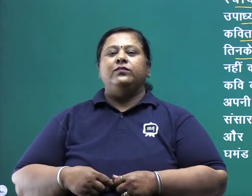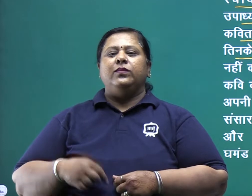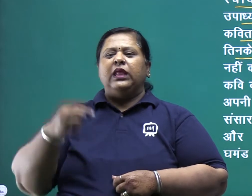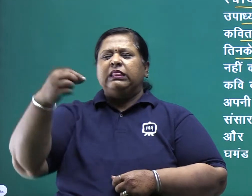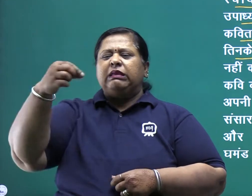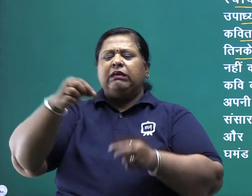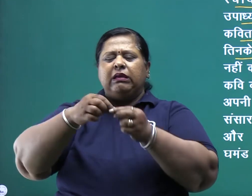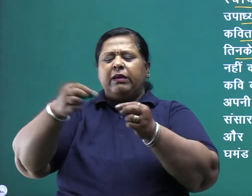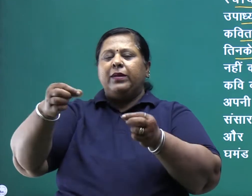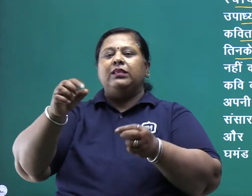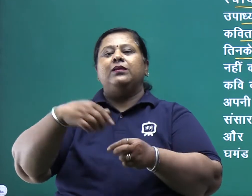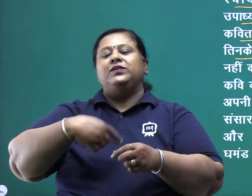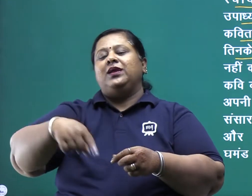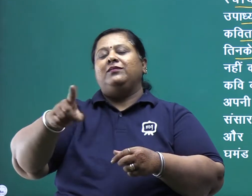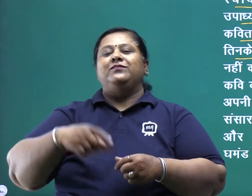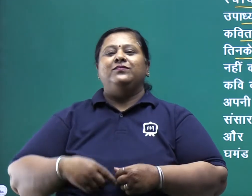तिनके के माध्यम से